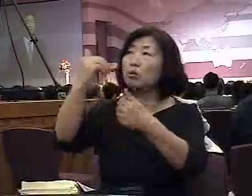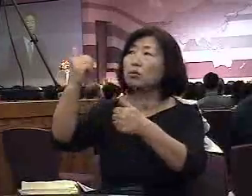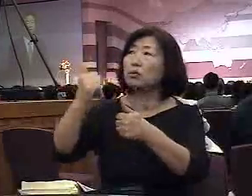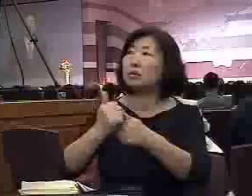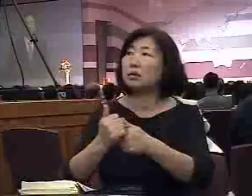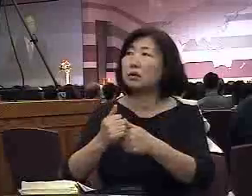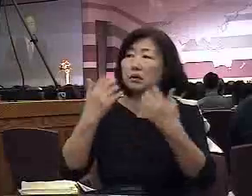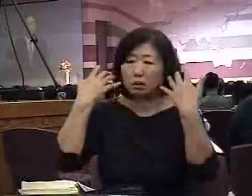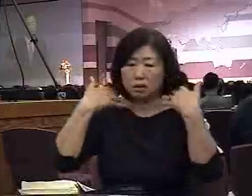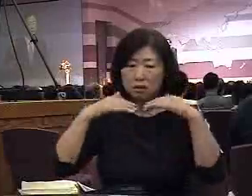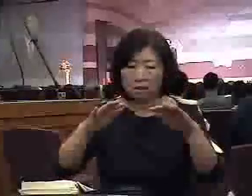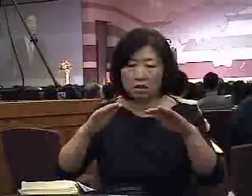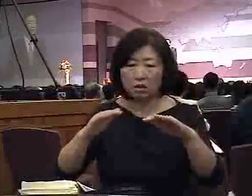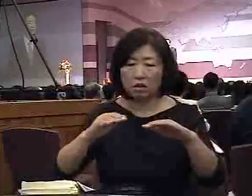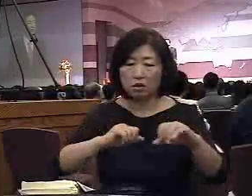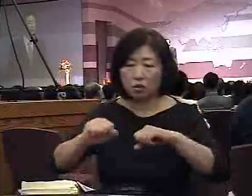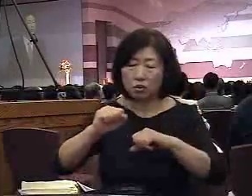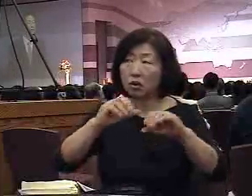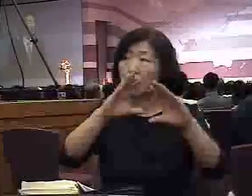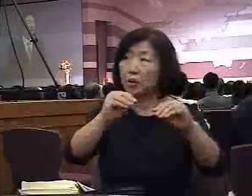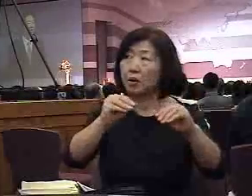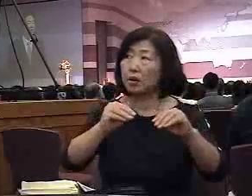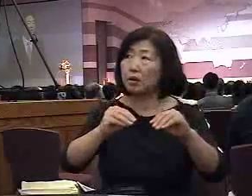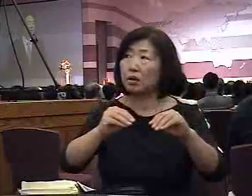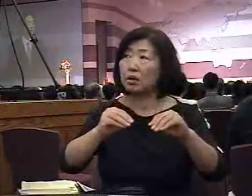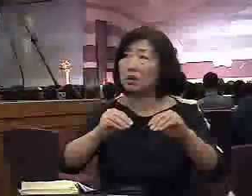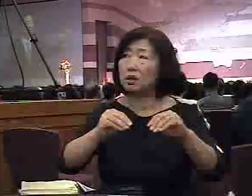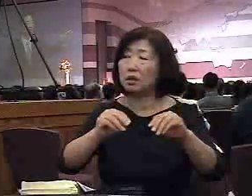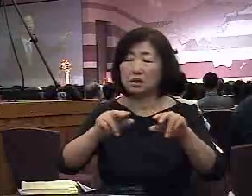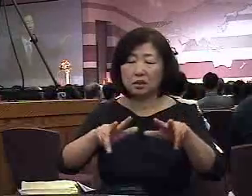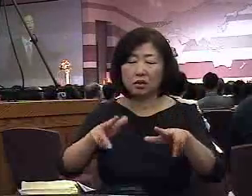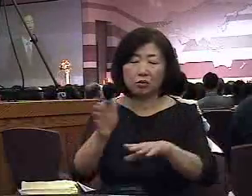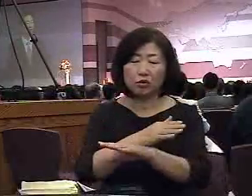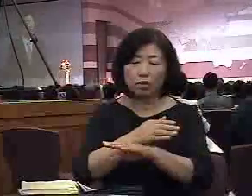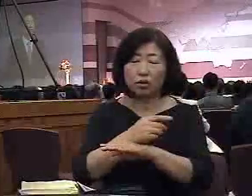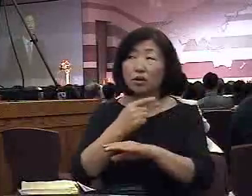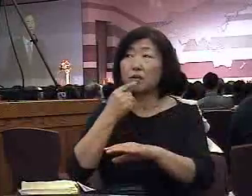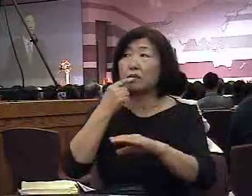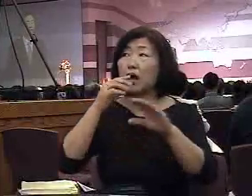사자들 동작 그만 지금부터 입 닫어 실시.